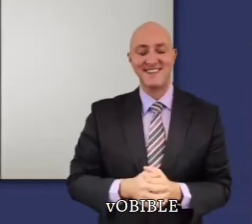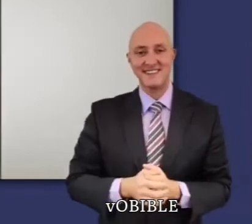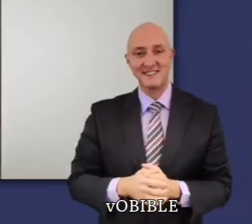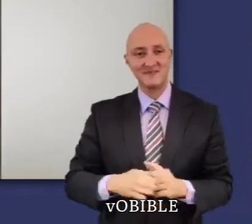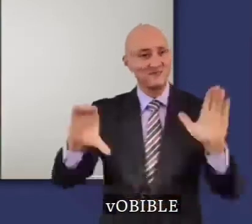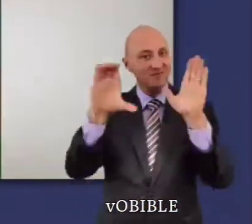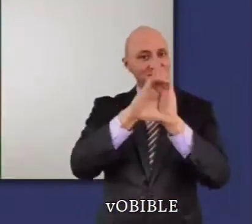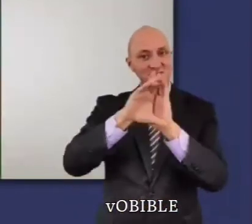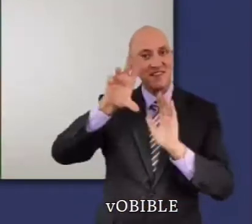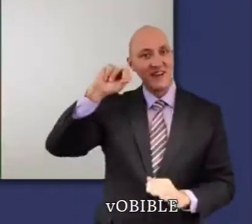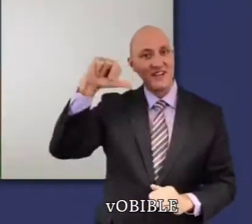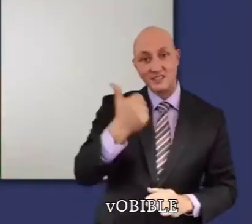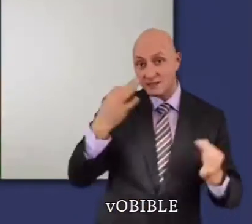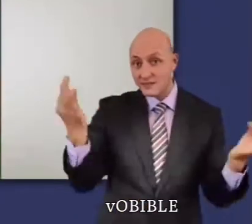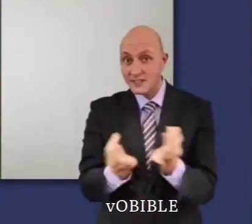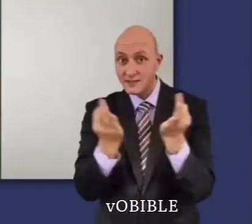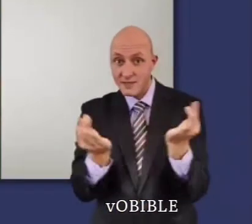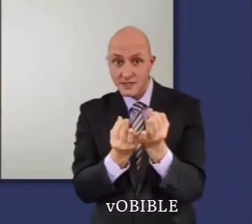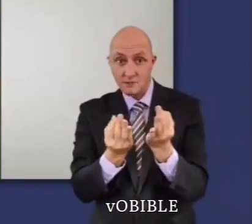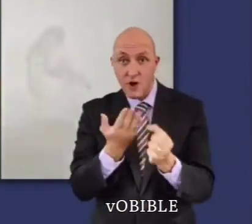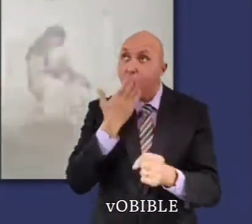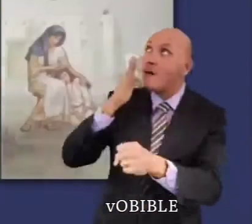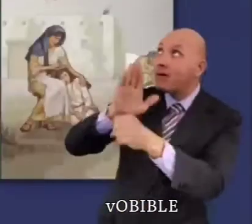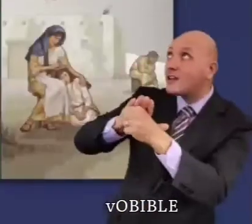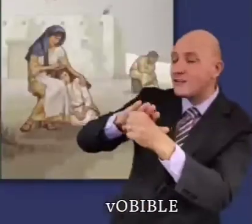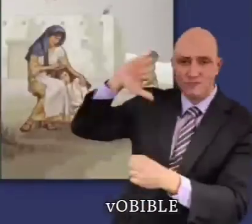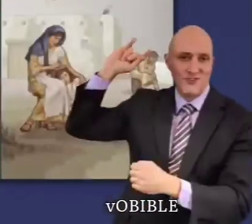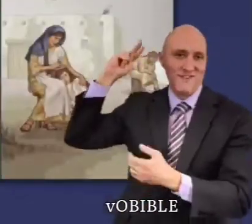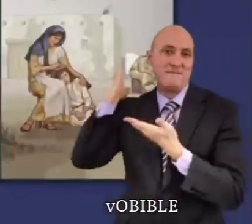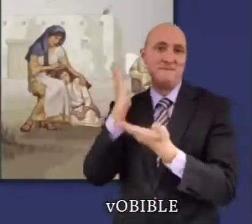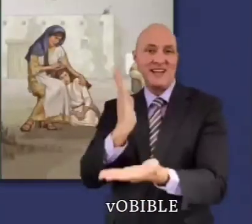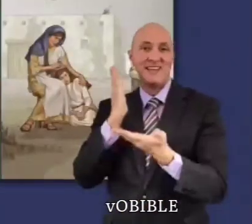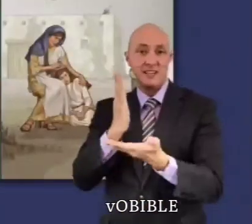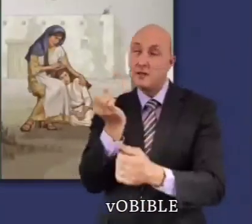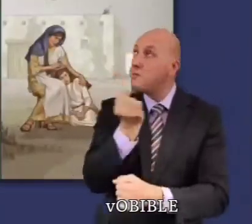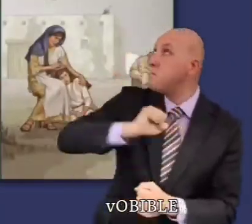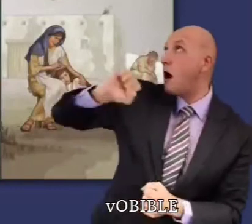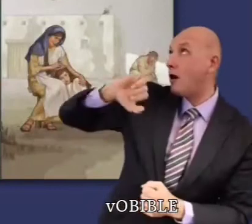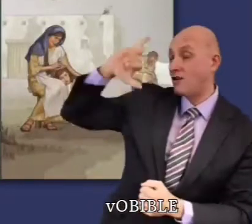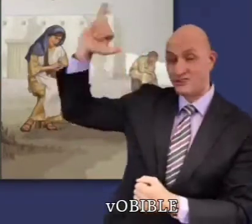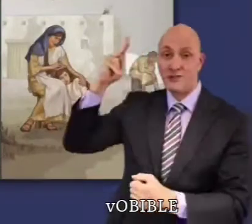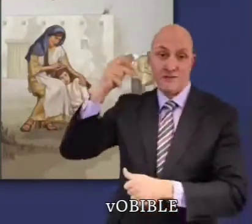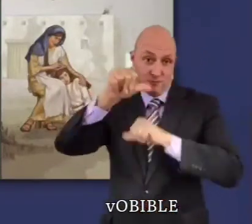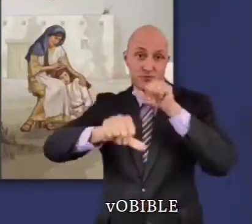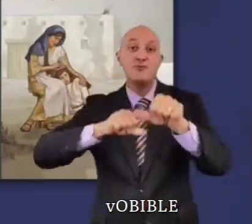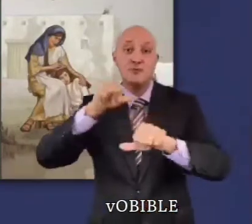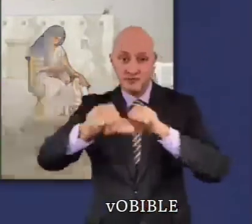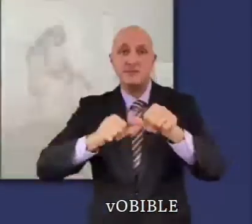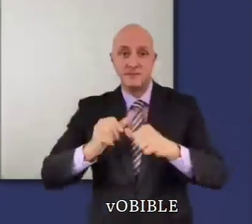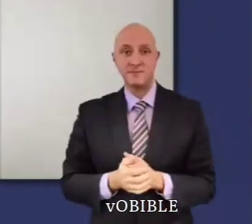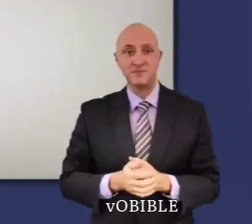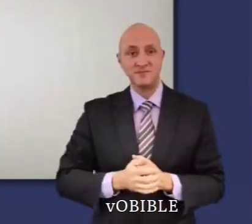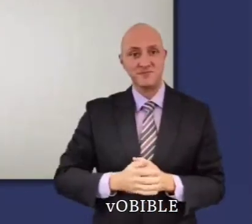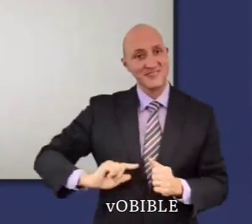traiter les pauvres. Ceux qui sont vendus comme esclaves doivent être traités avec bonté, comme des salariés.